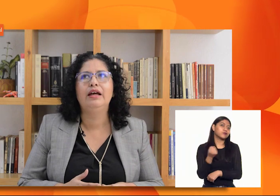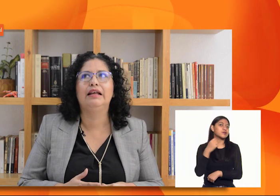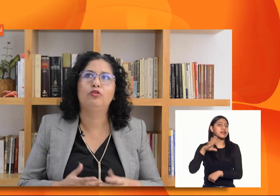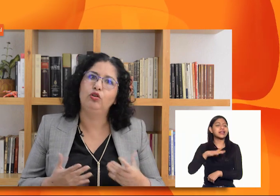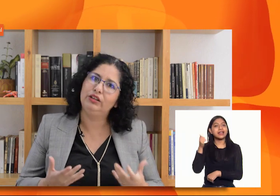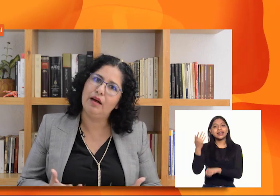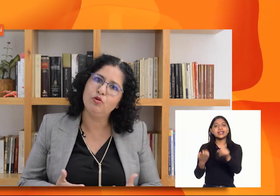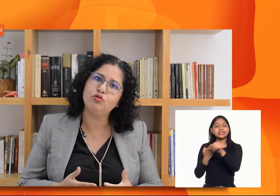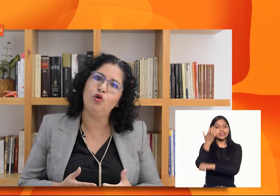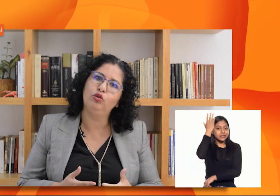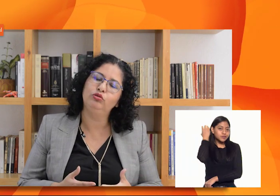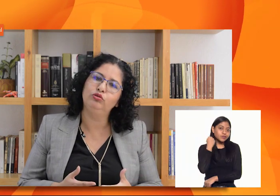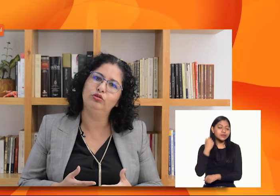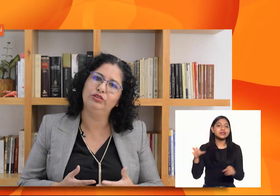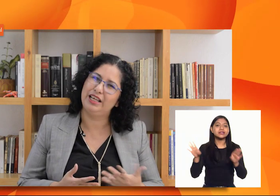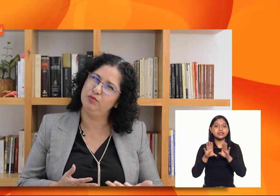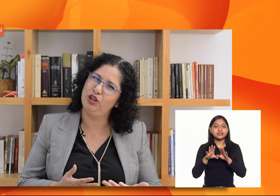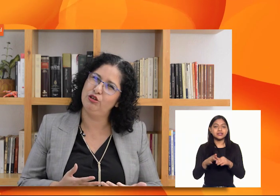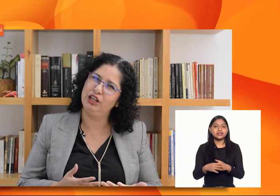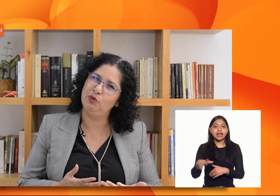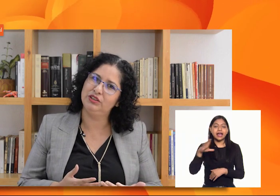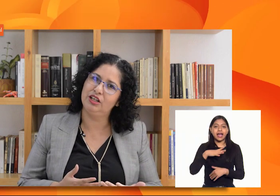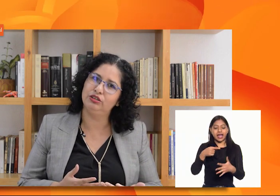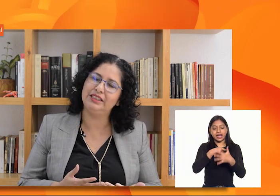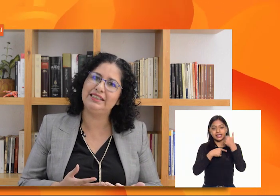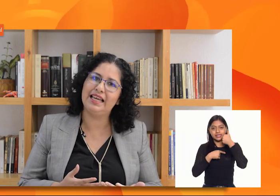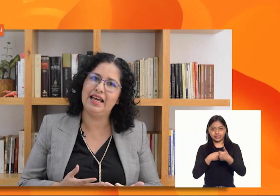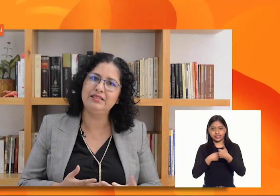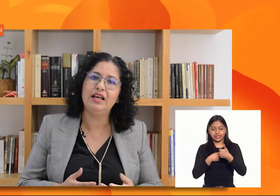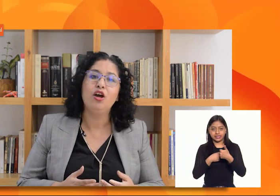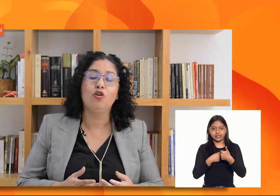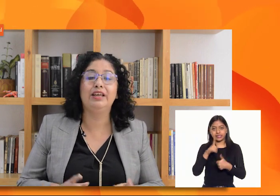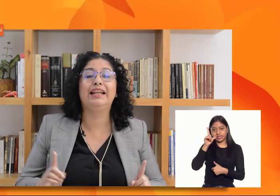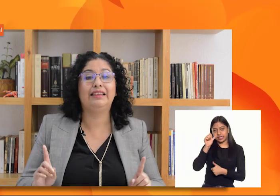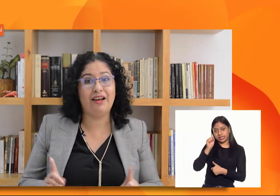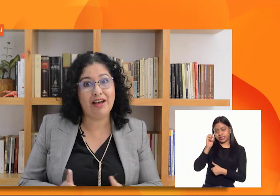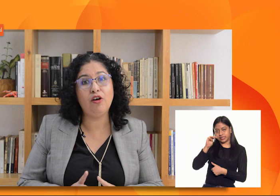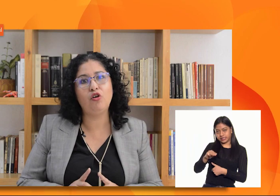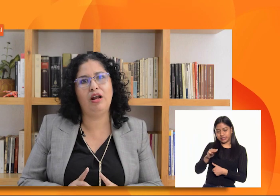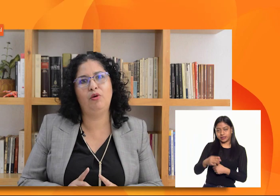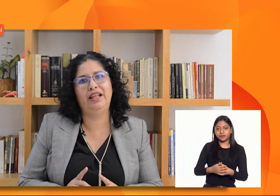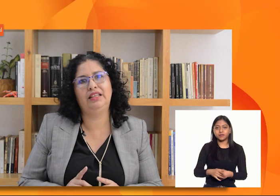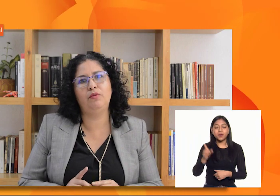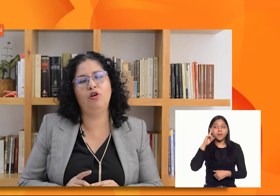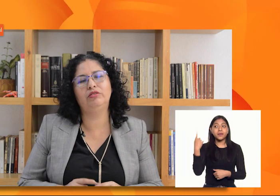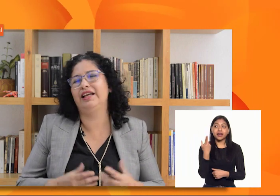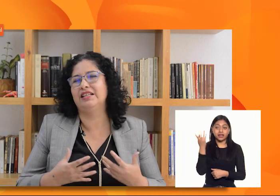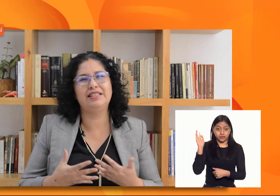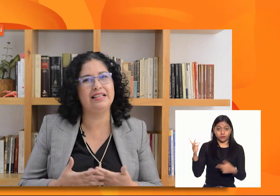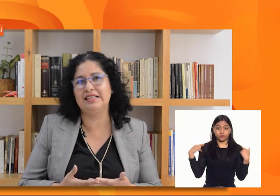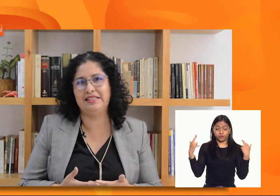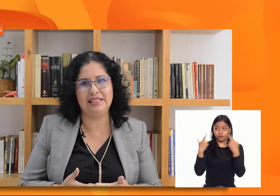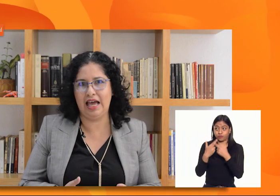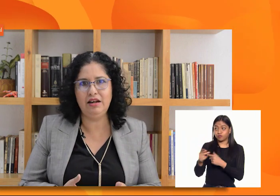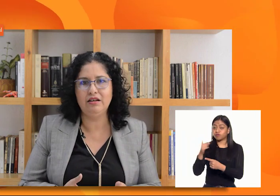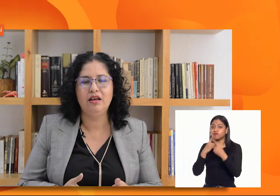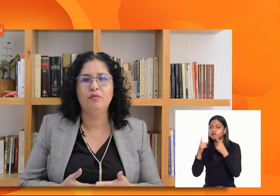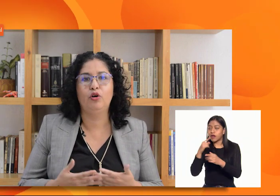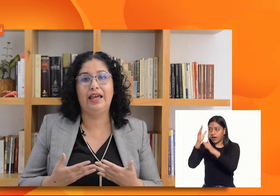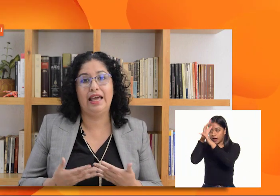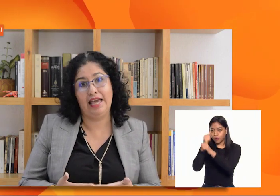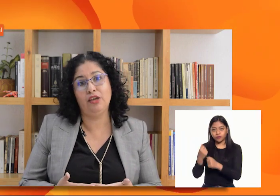Morelos contamos con 6 modelos lingüísticos de señas con quien el trabajo colaborativo es